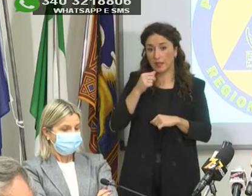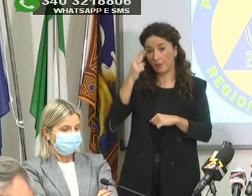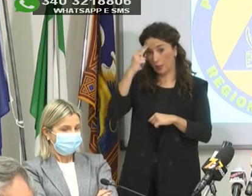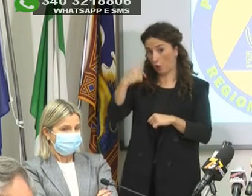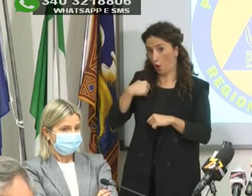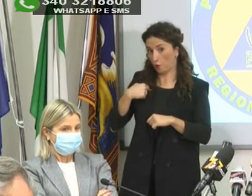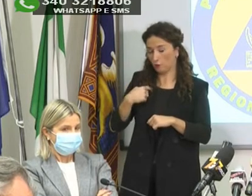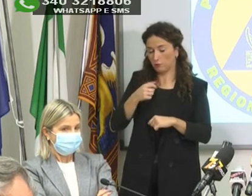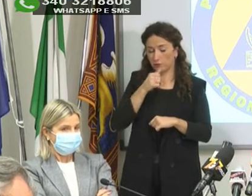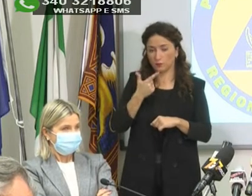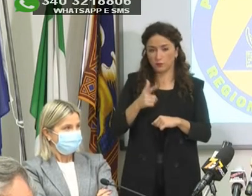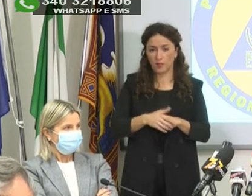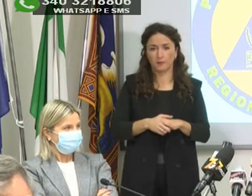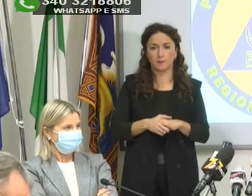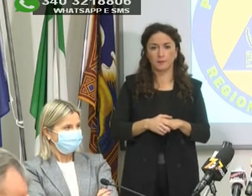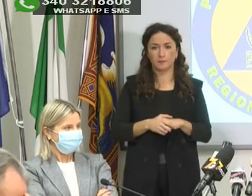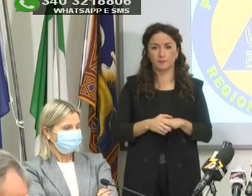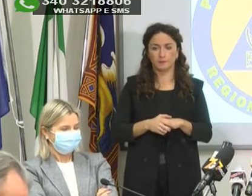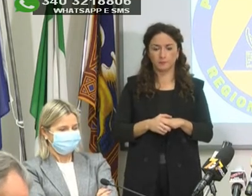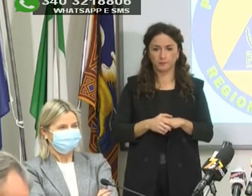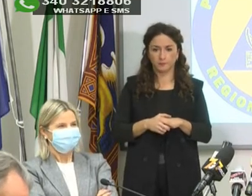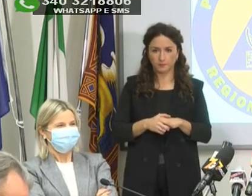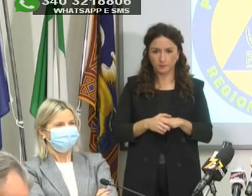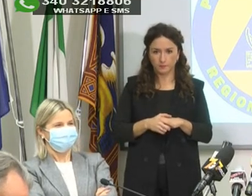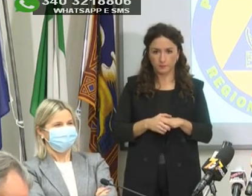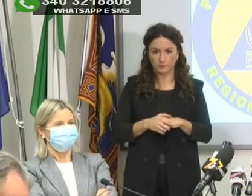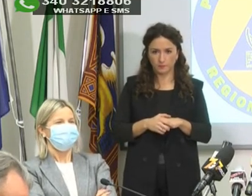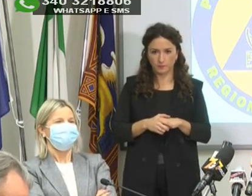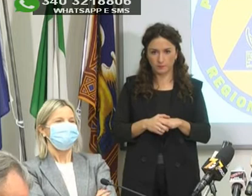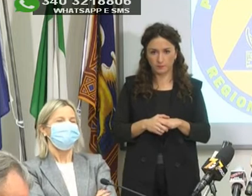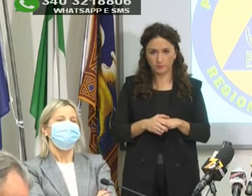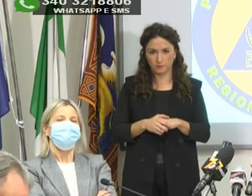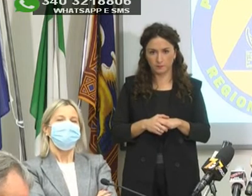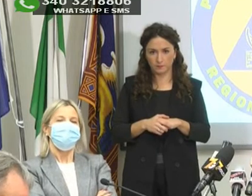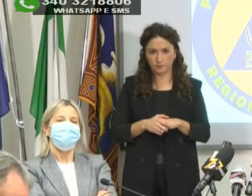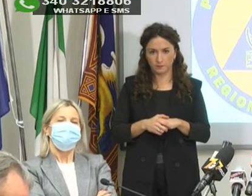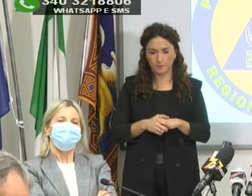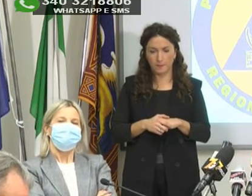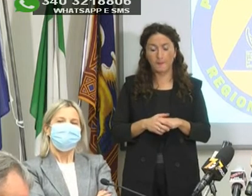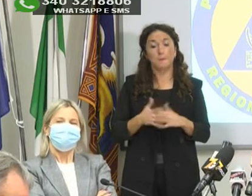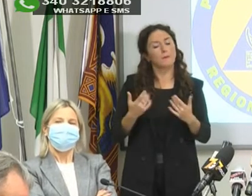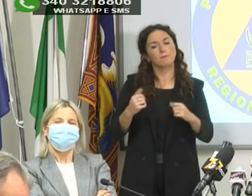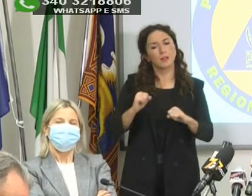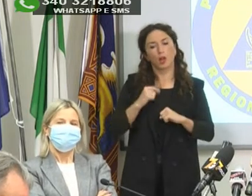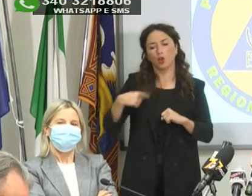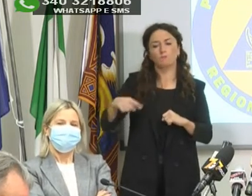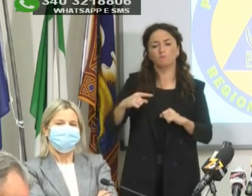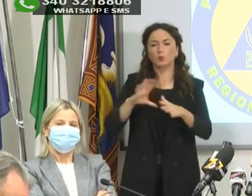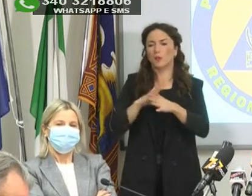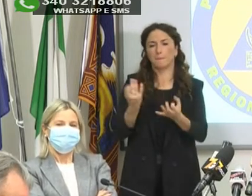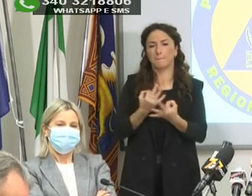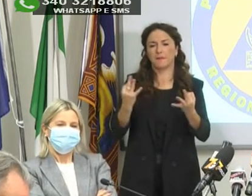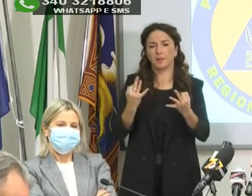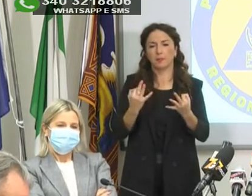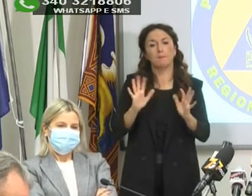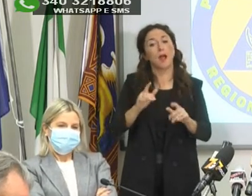Che non è Eracleonte da Gela, è un'altra roba. Allora io penso che siamo un'ottima squadra, i cittadini ci devono